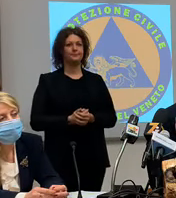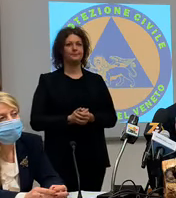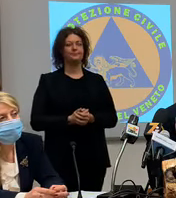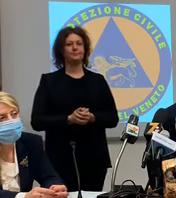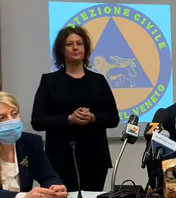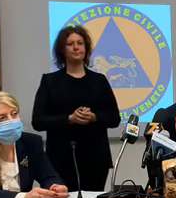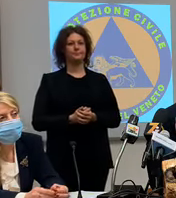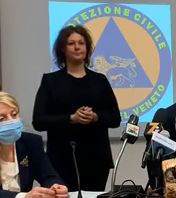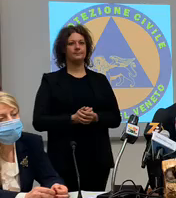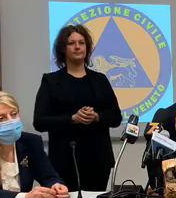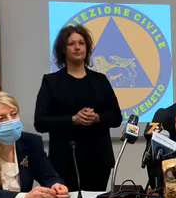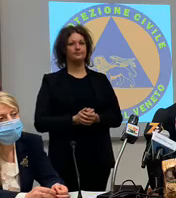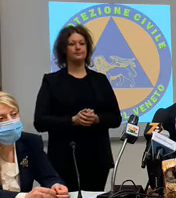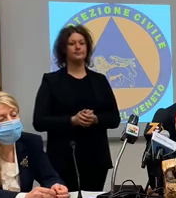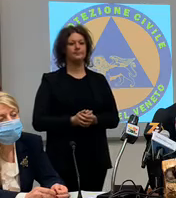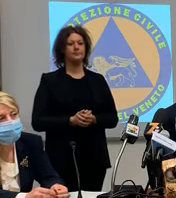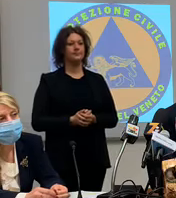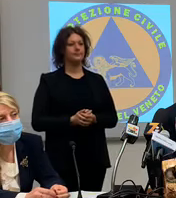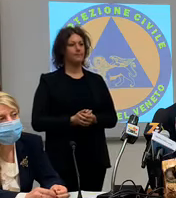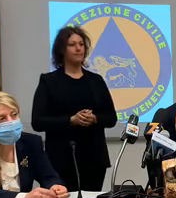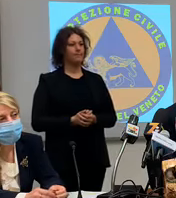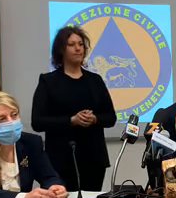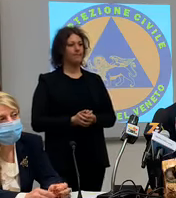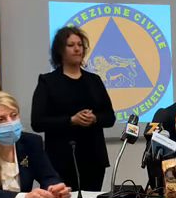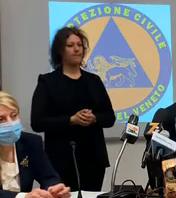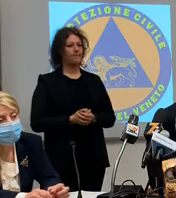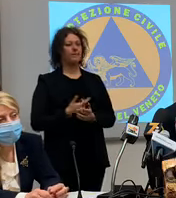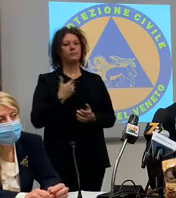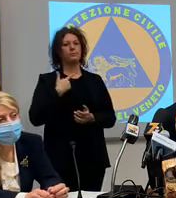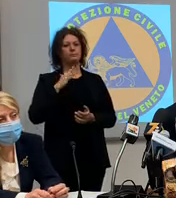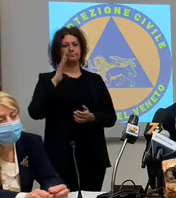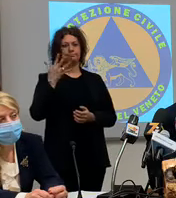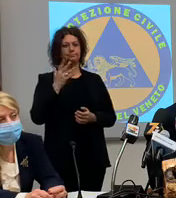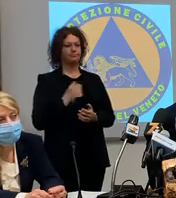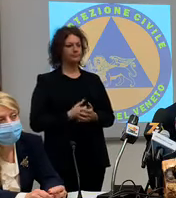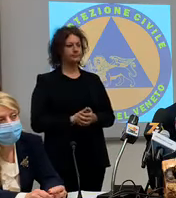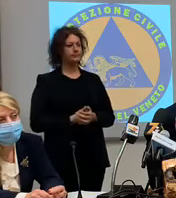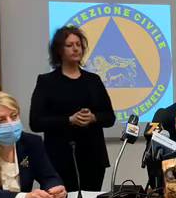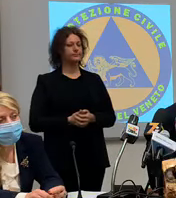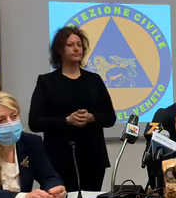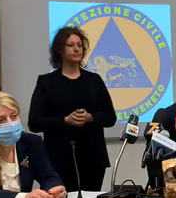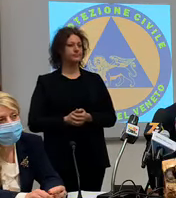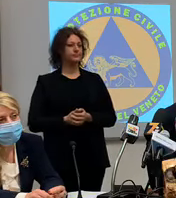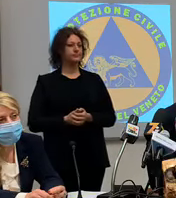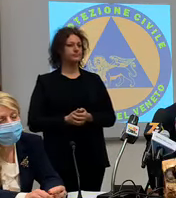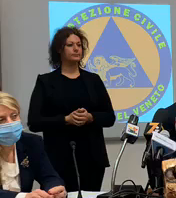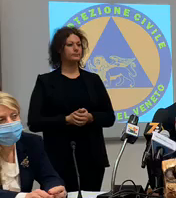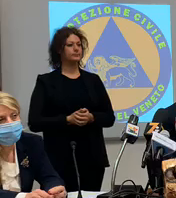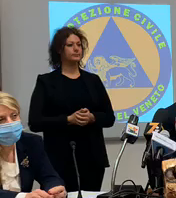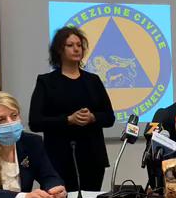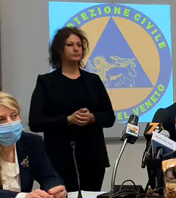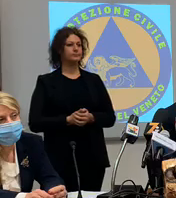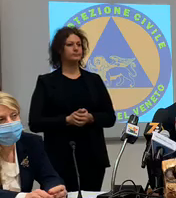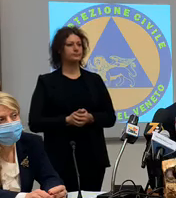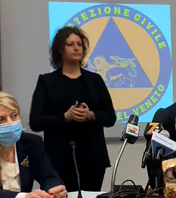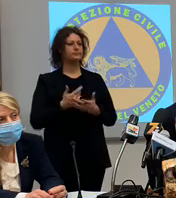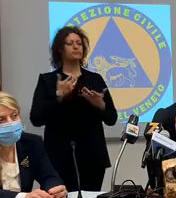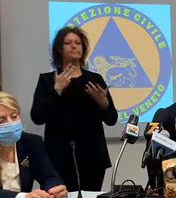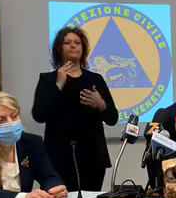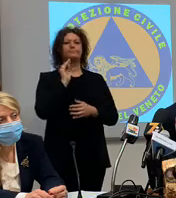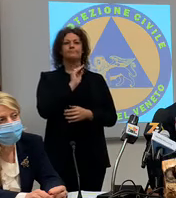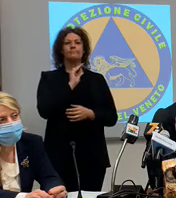Ecco m avevo due altre questioni Una riguarda ehm la